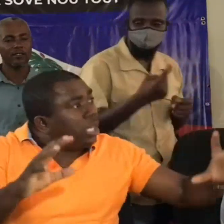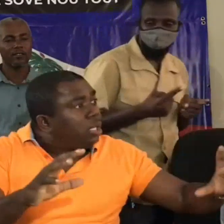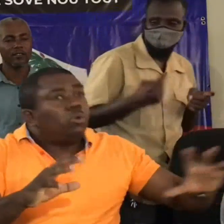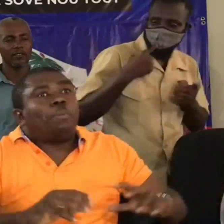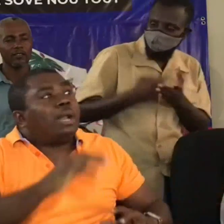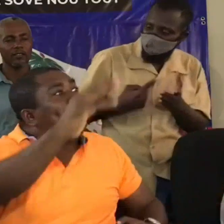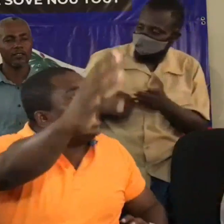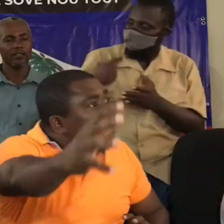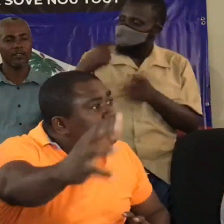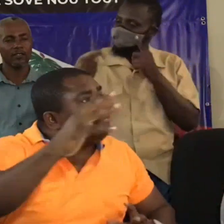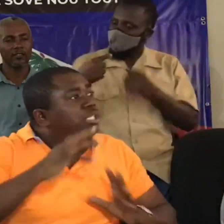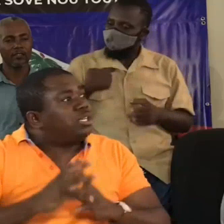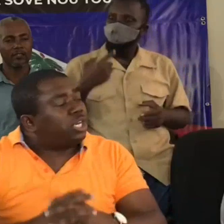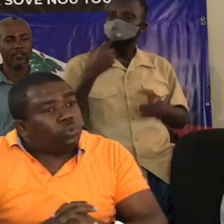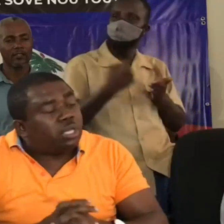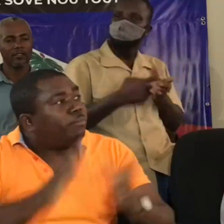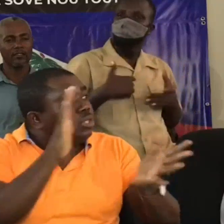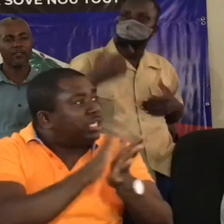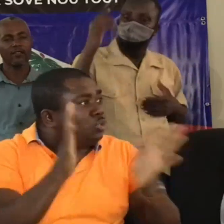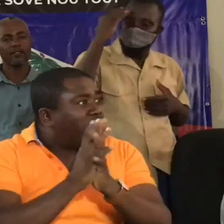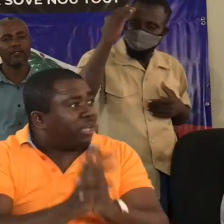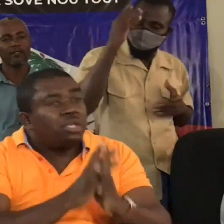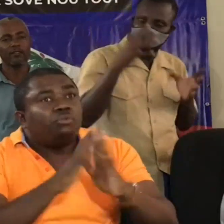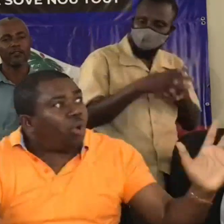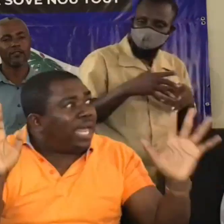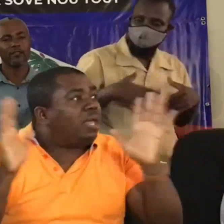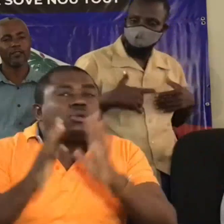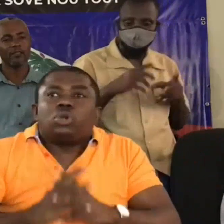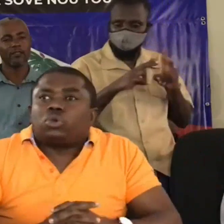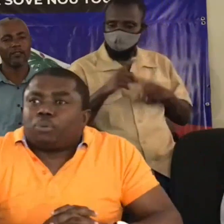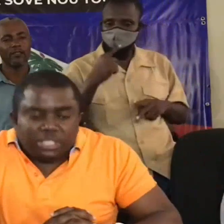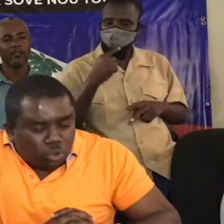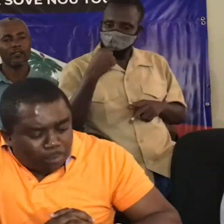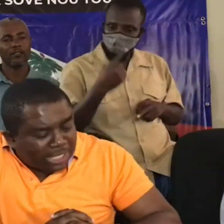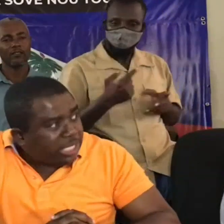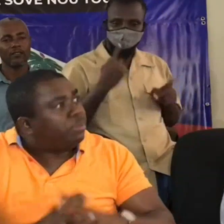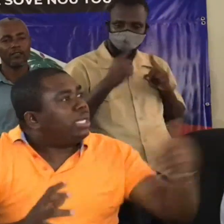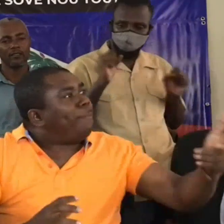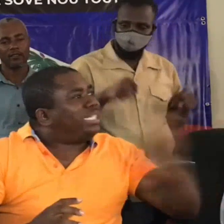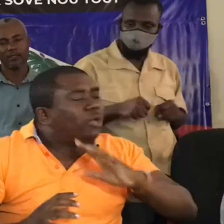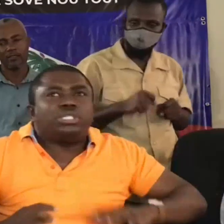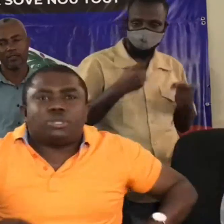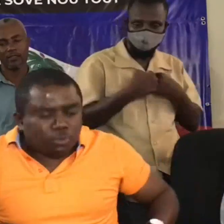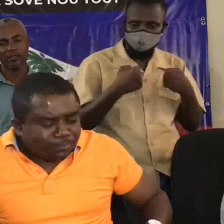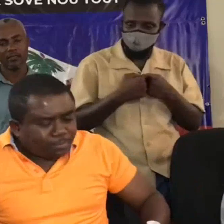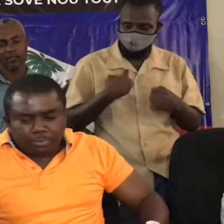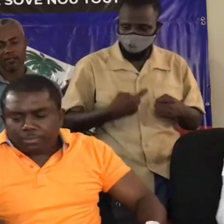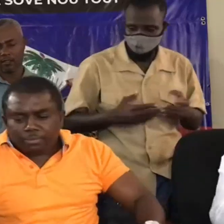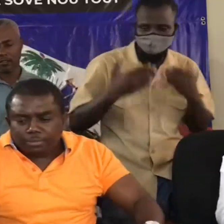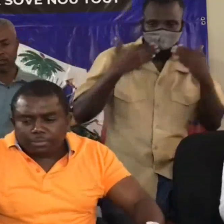Tout autant, on parle par là, Joseph Fessenjean lui, pour discuter. Voilà notre position de principe. Et la bataille continue.